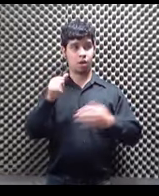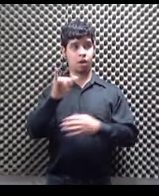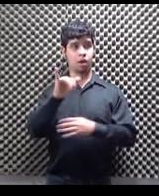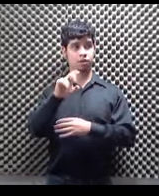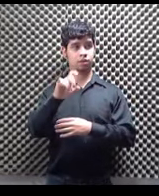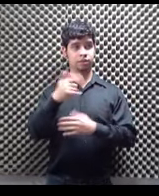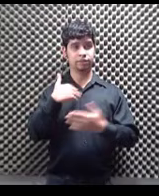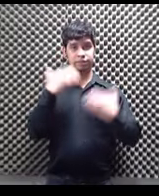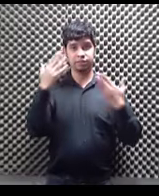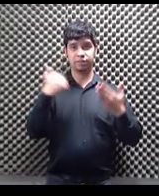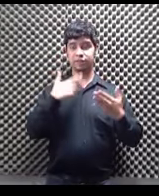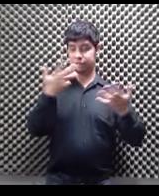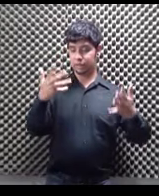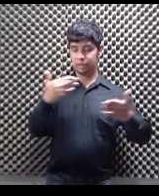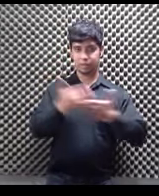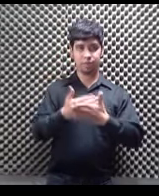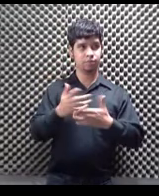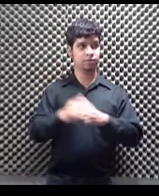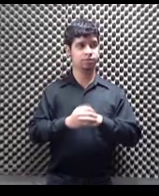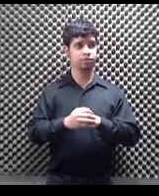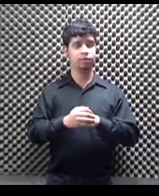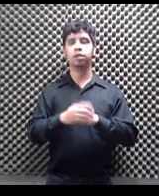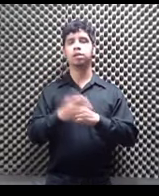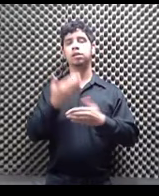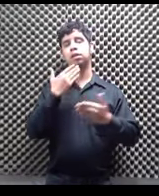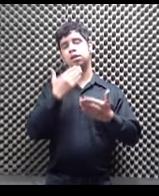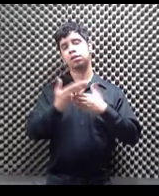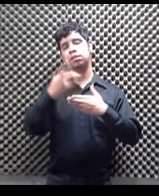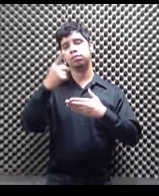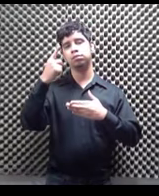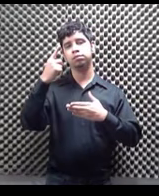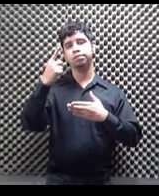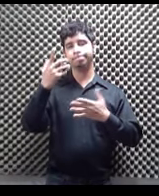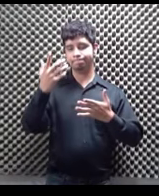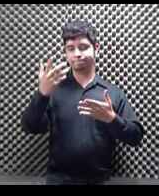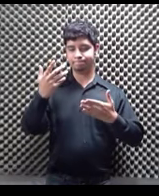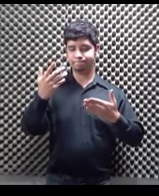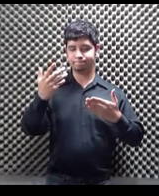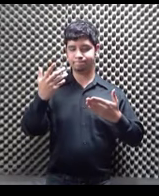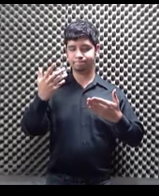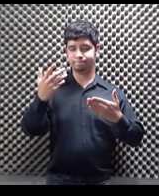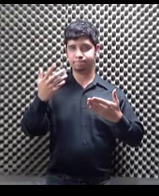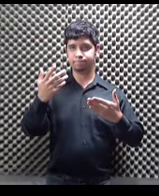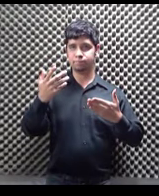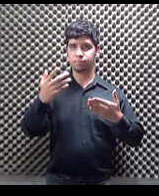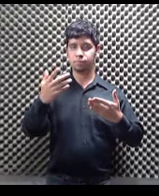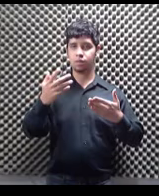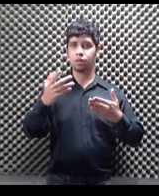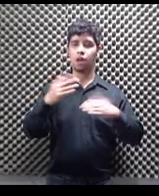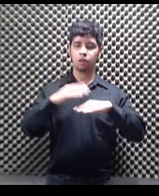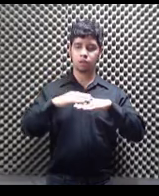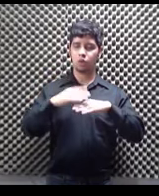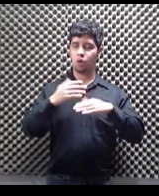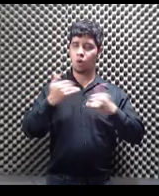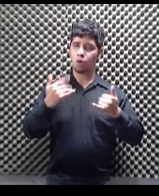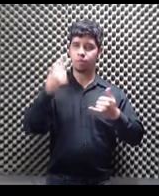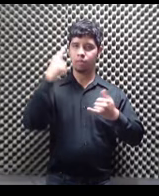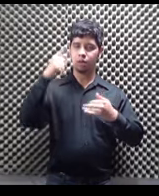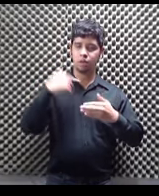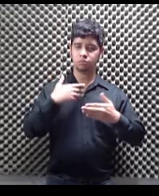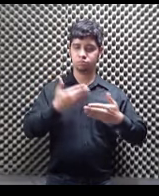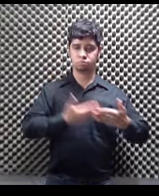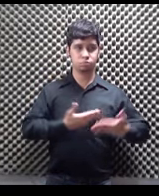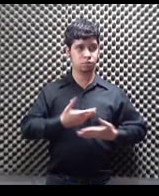aire. Estamos aquí. Ay, pues nada, muchas gracias por contar con nosotros en esta noche en